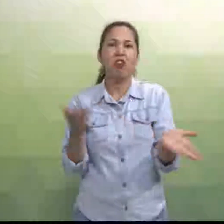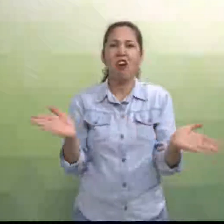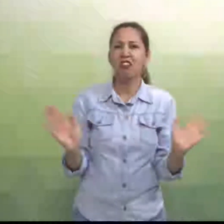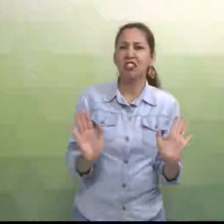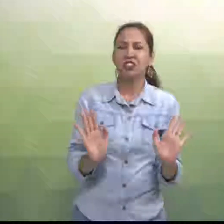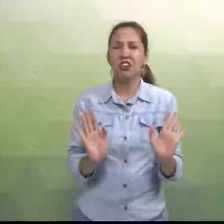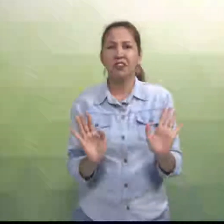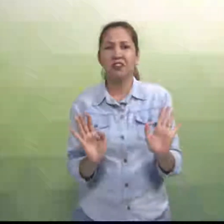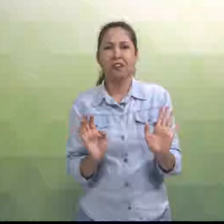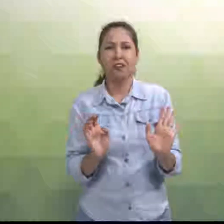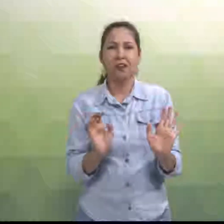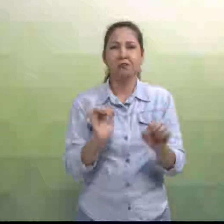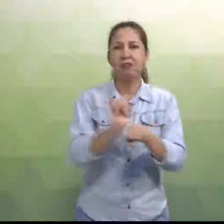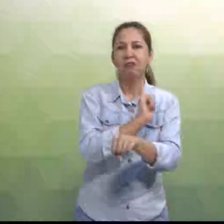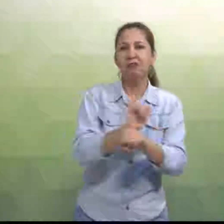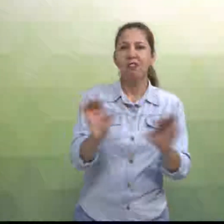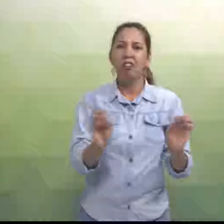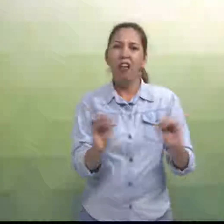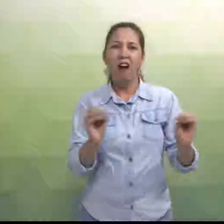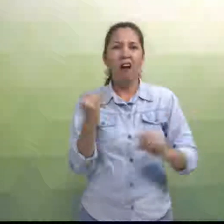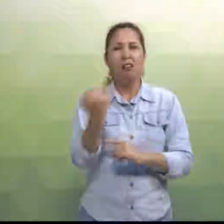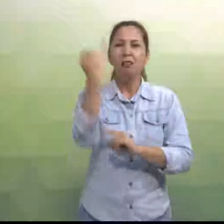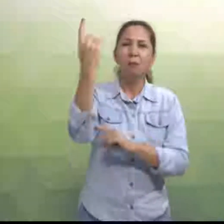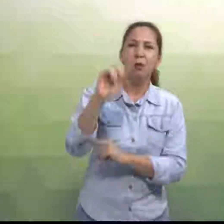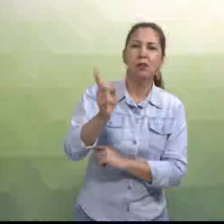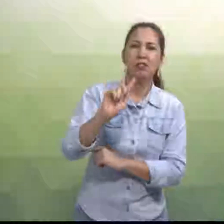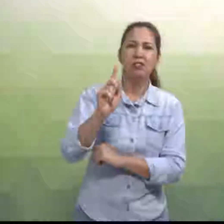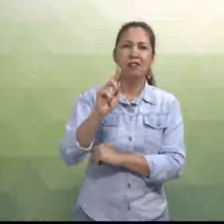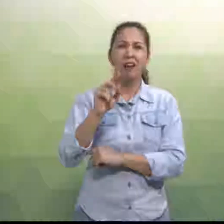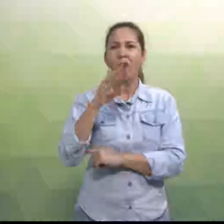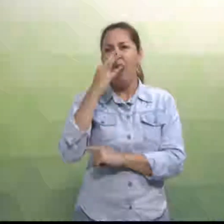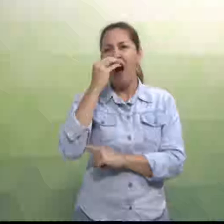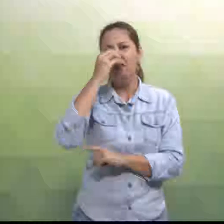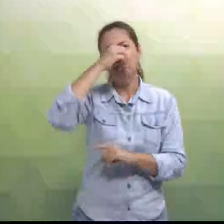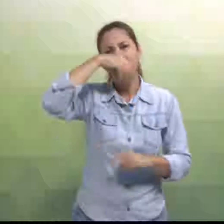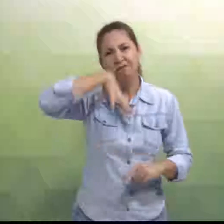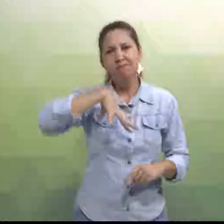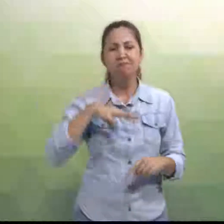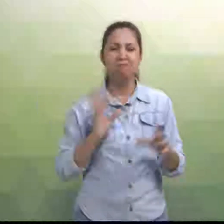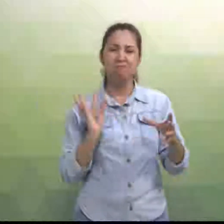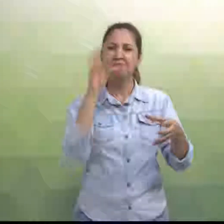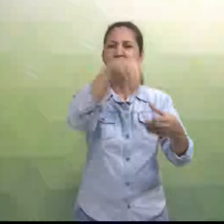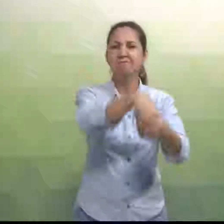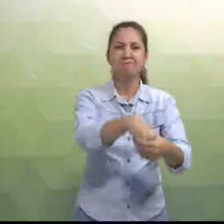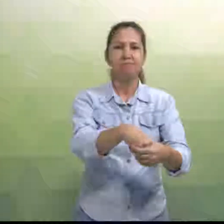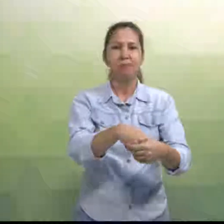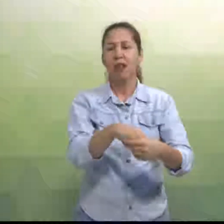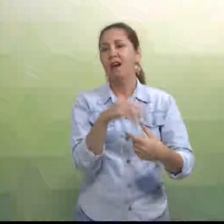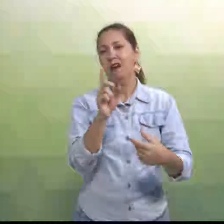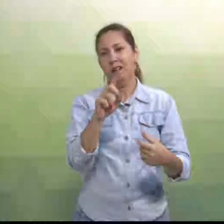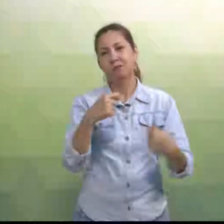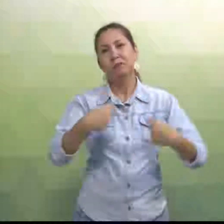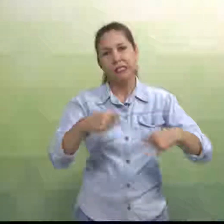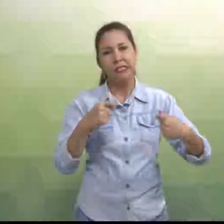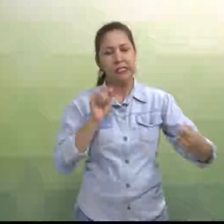inserida aleatoriamente, sem estratégias no processo de ensino, de forma incoerente. Não, ela deve